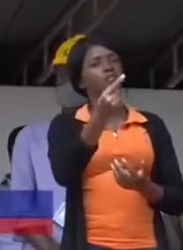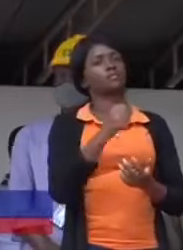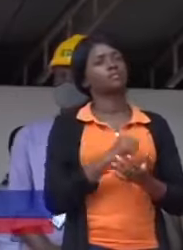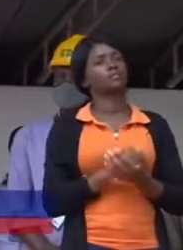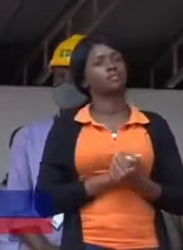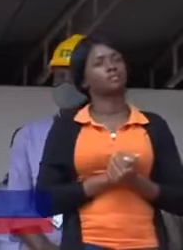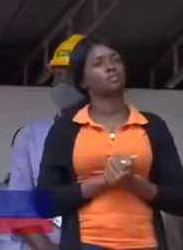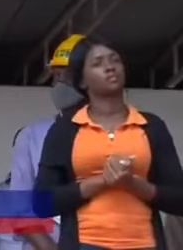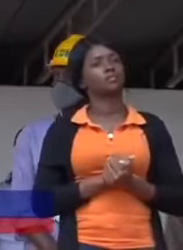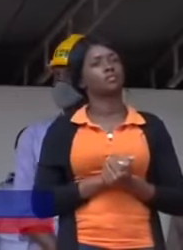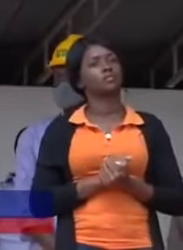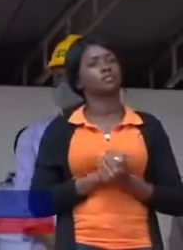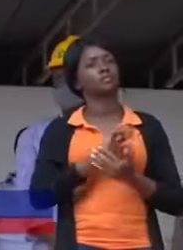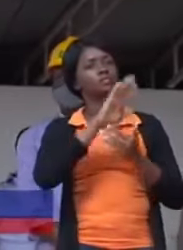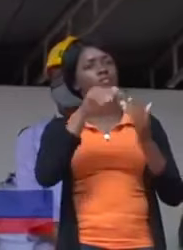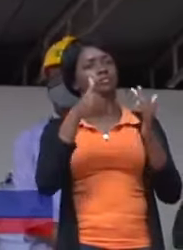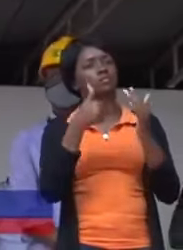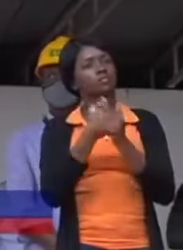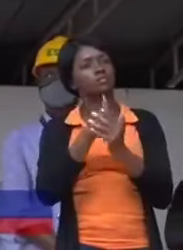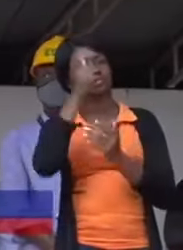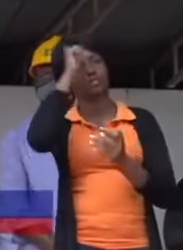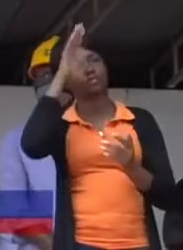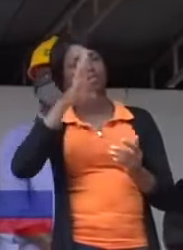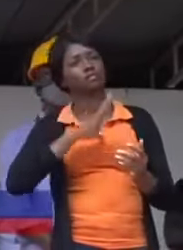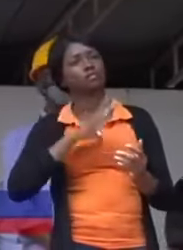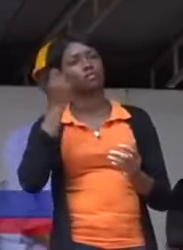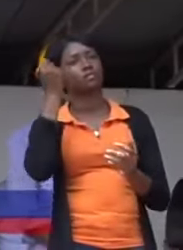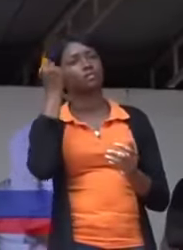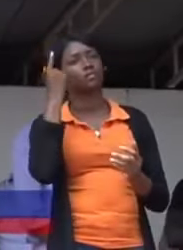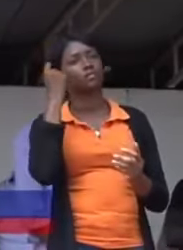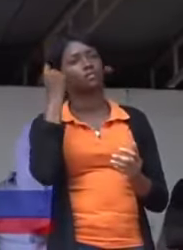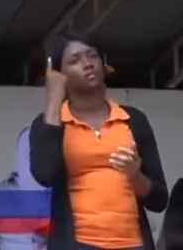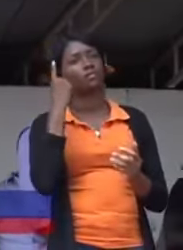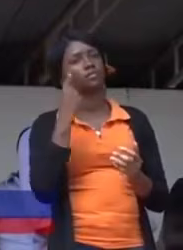C'est pour me dire tout homme qui comprend que